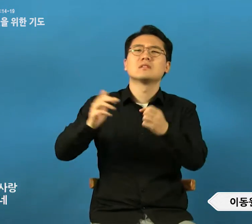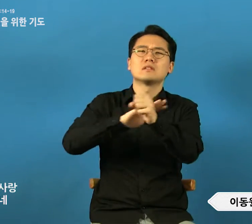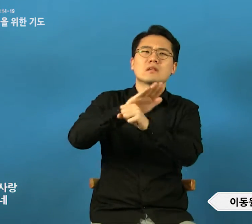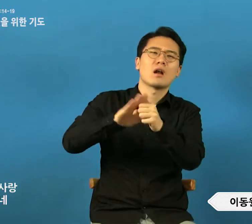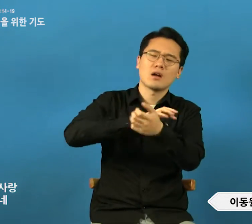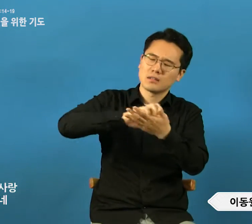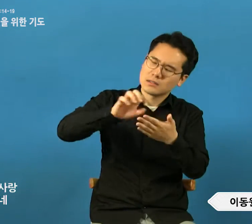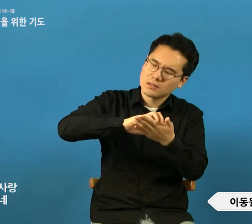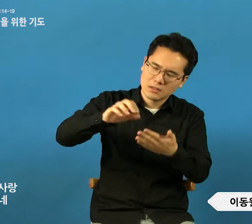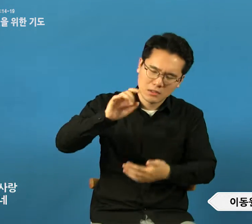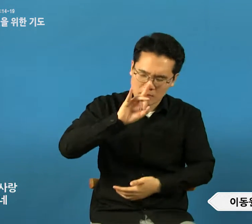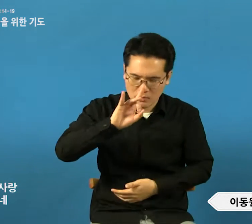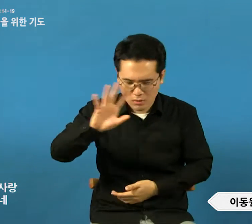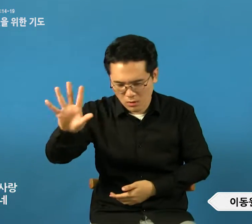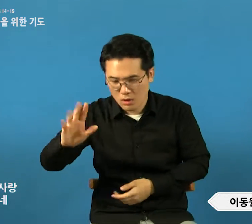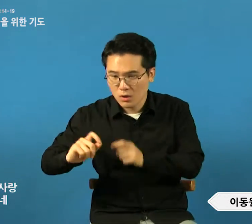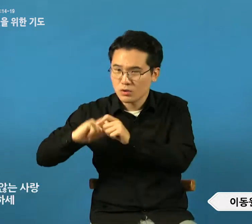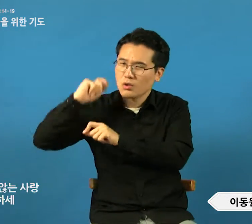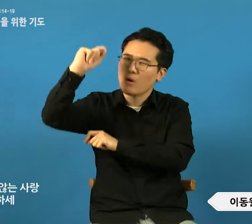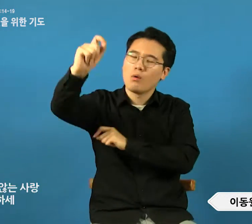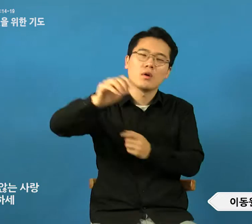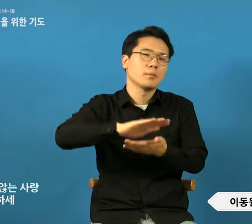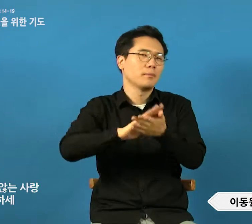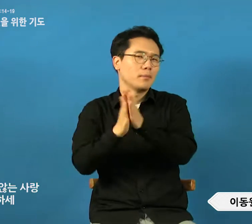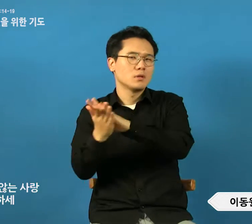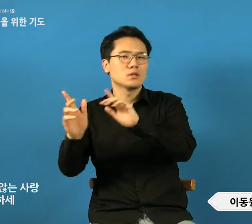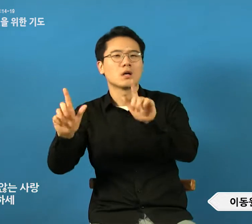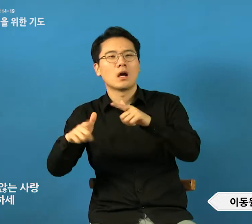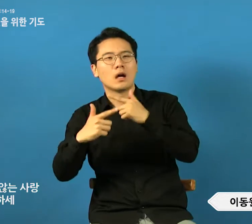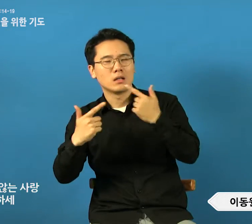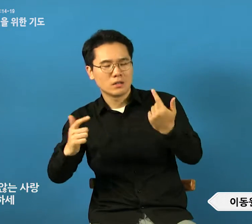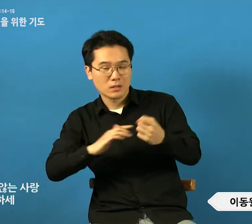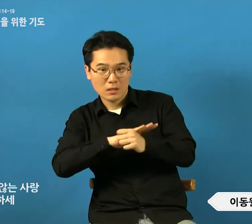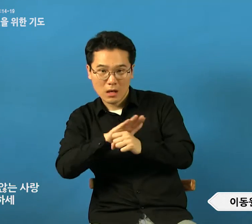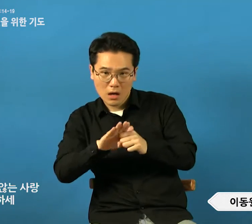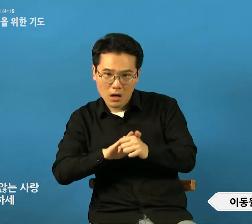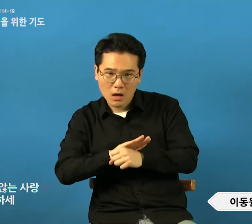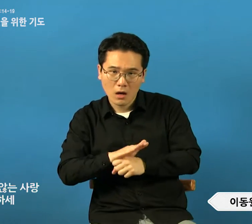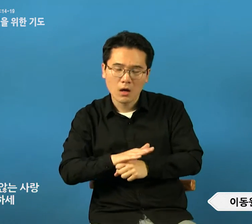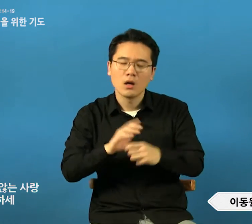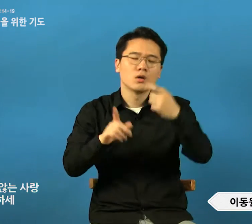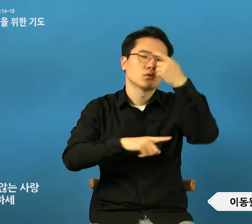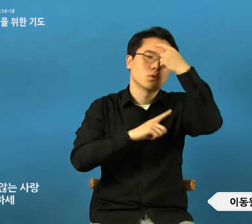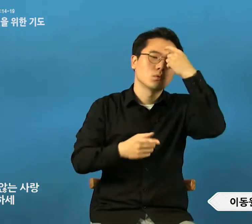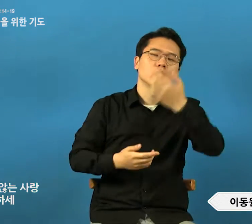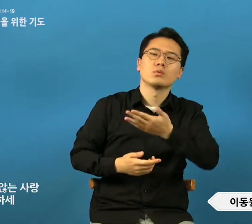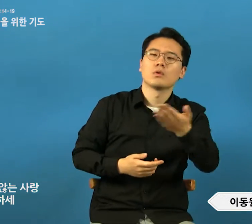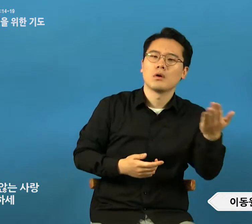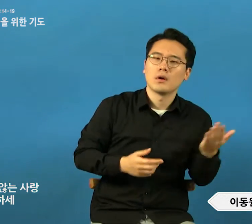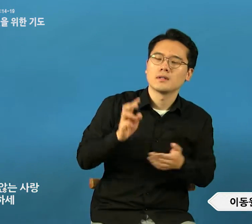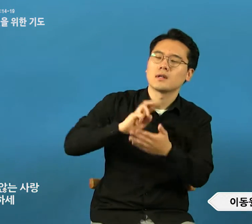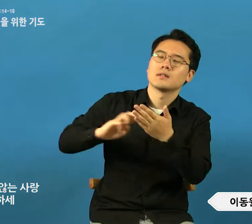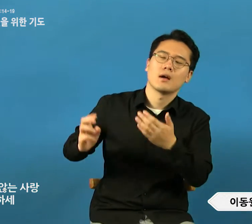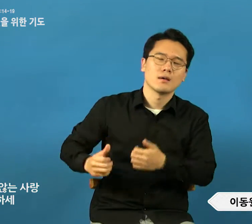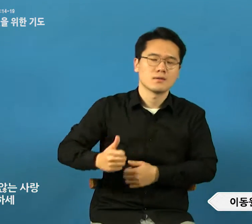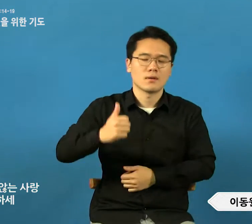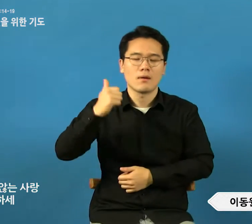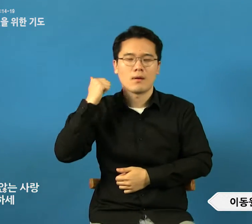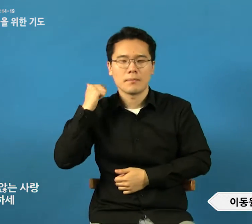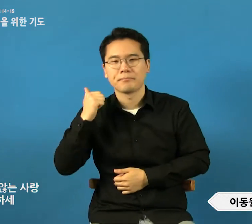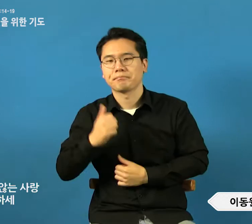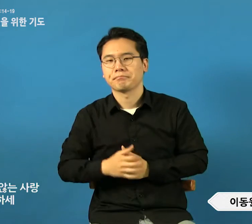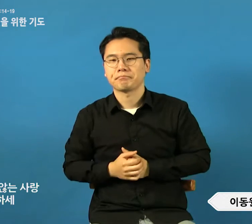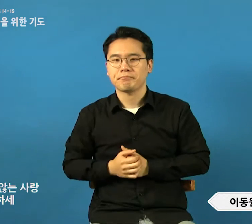영원히 변치 않는 사랑 성도여 찬양하세. 근데 이 찬송시가 이제